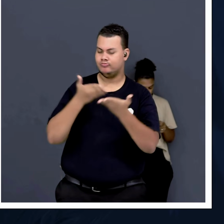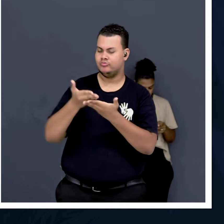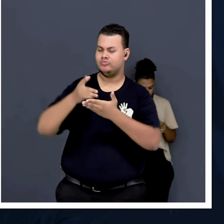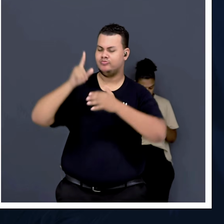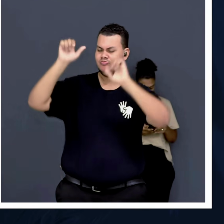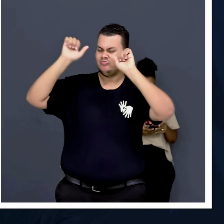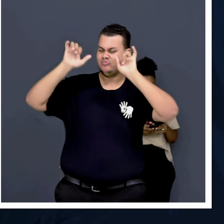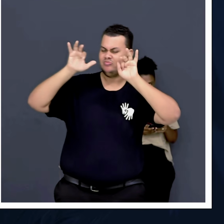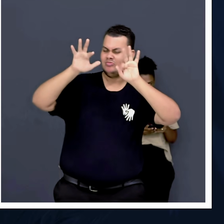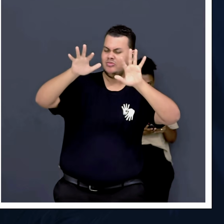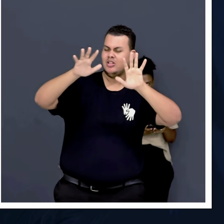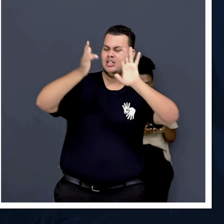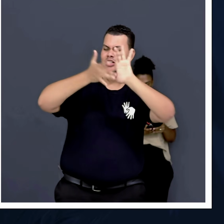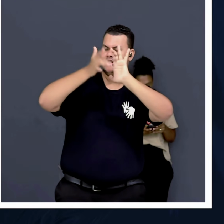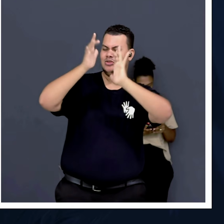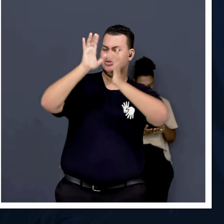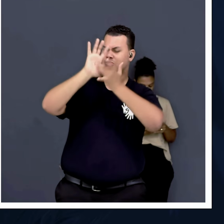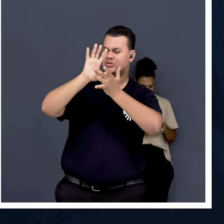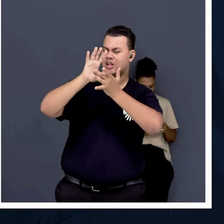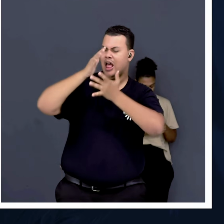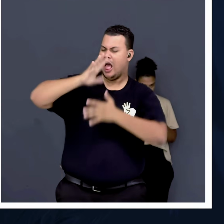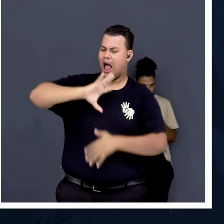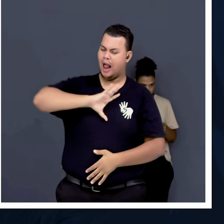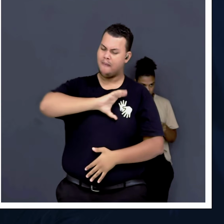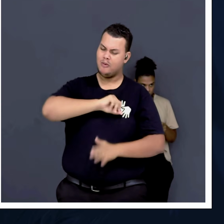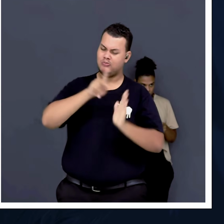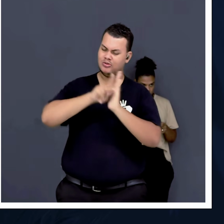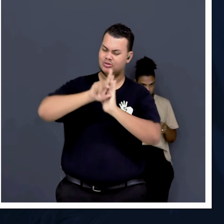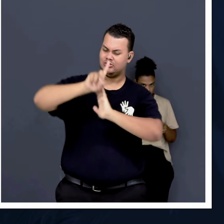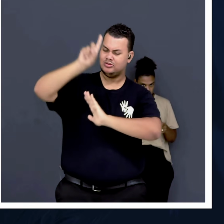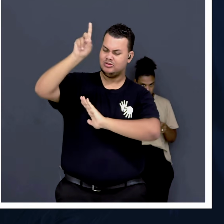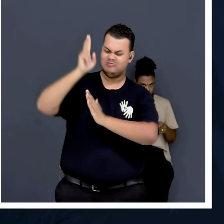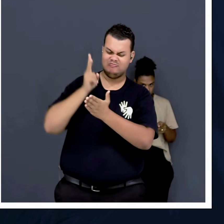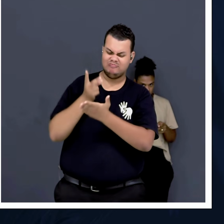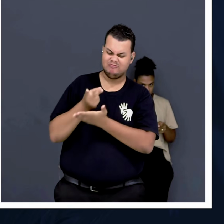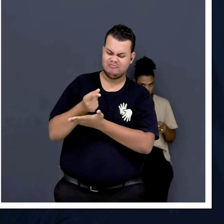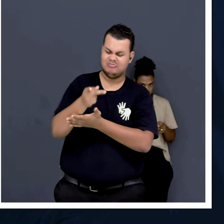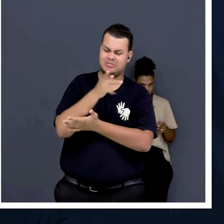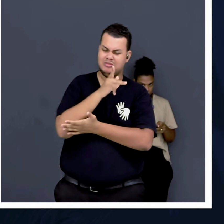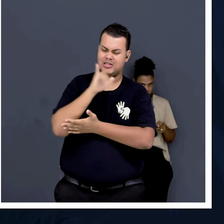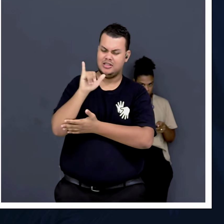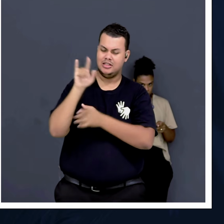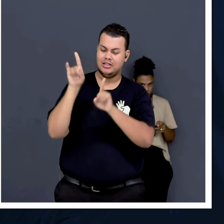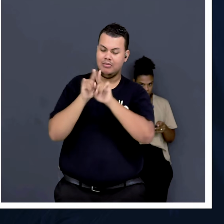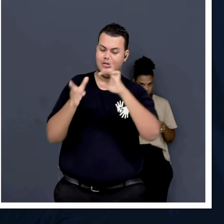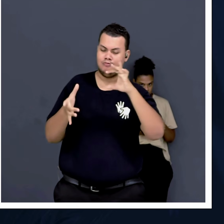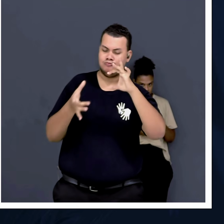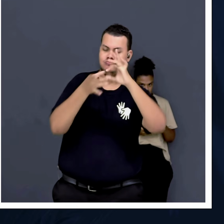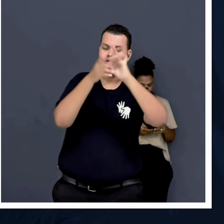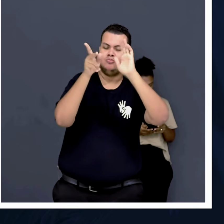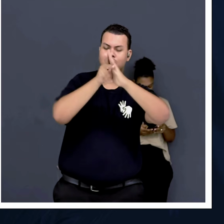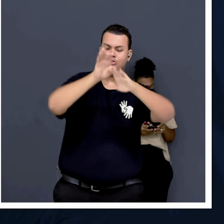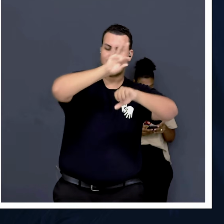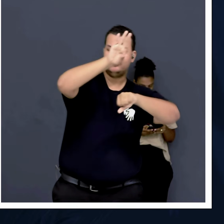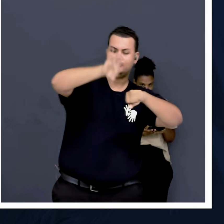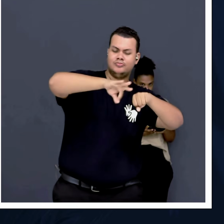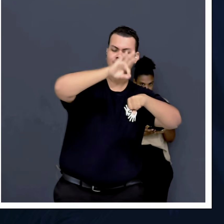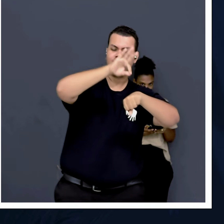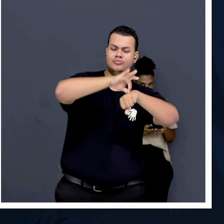a graça do nosso Senhor Jesus Cristo, o amor de Deus, o nosso eterno Pai, a comunhão do divino e